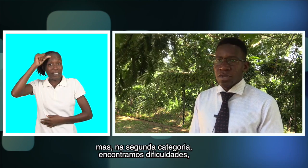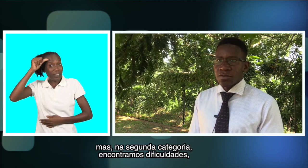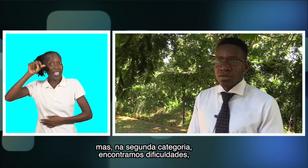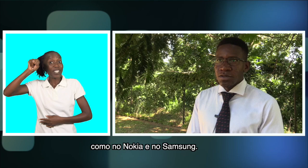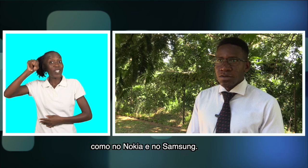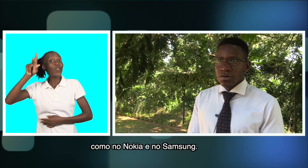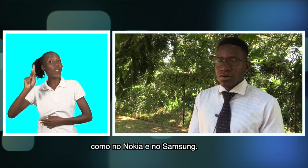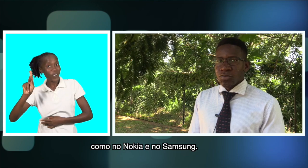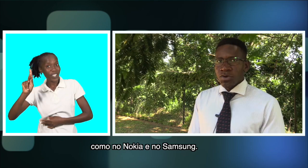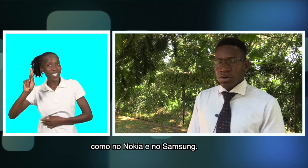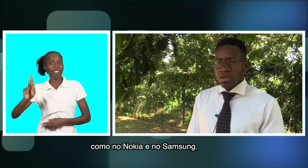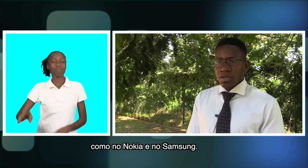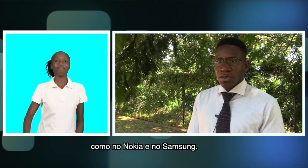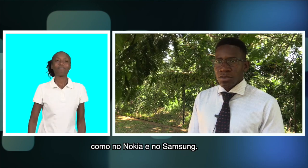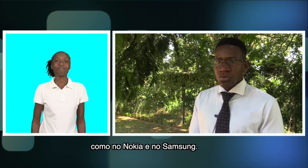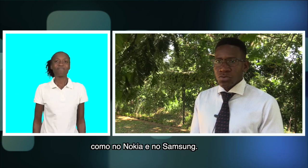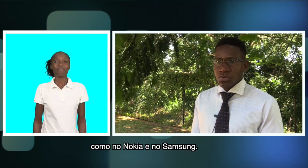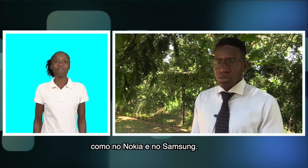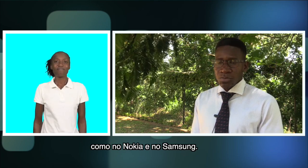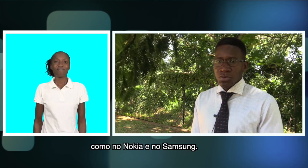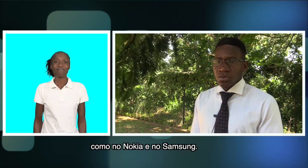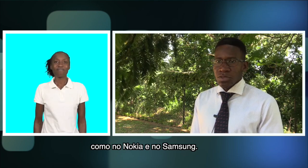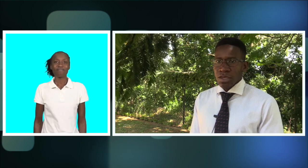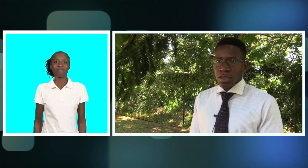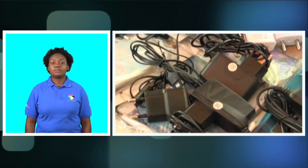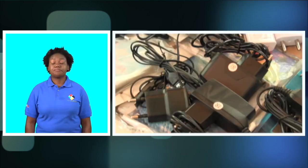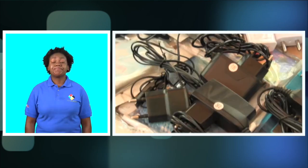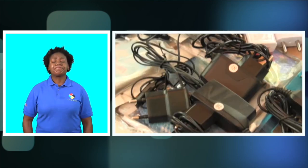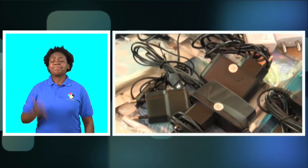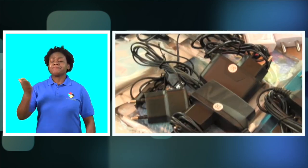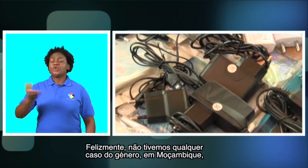dificuldades, como o Nokia e o Samsung.